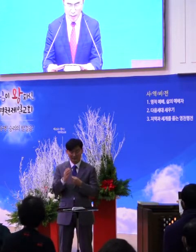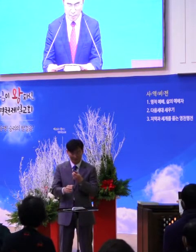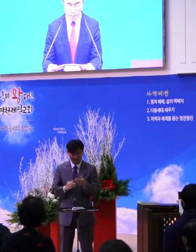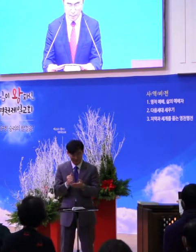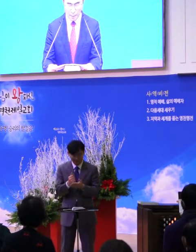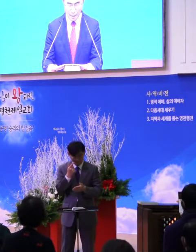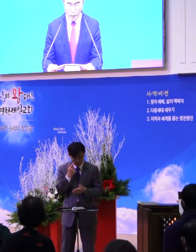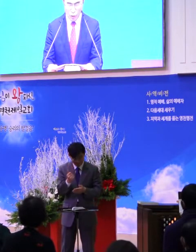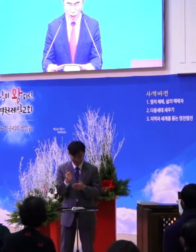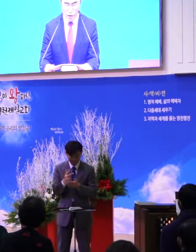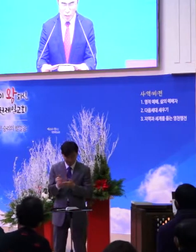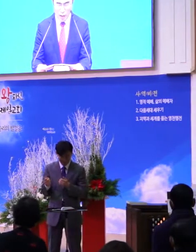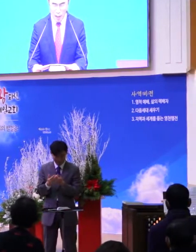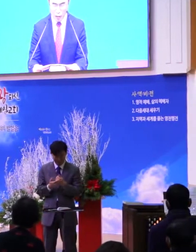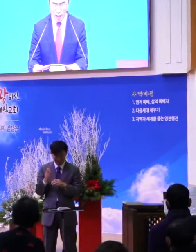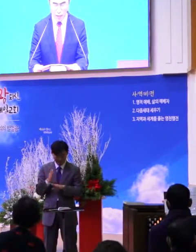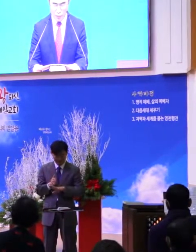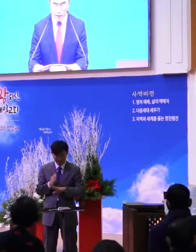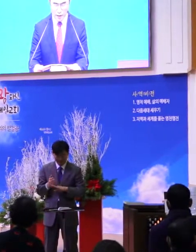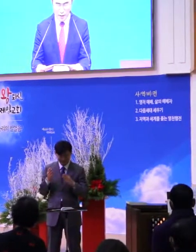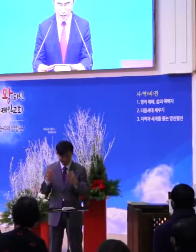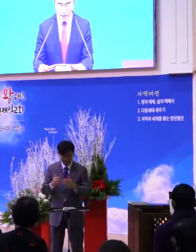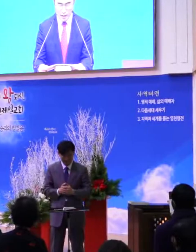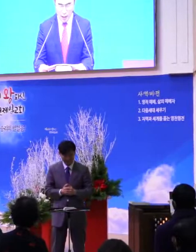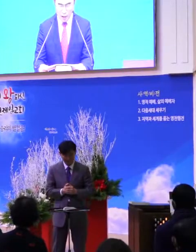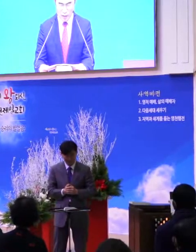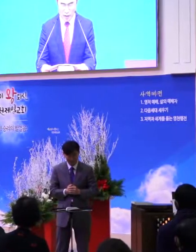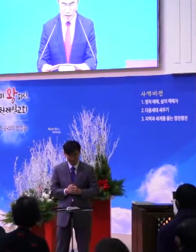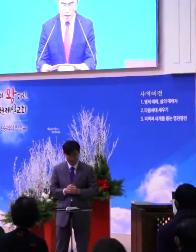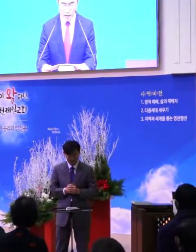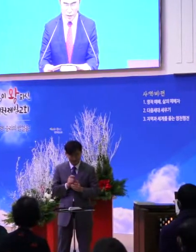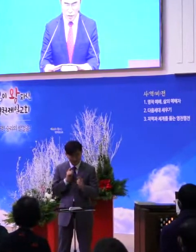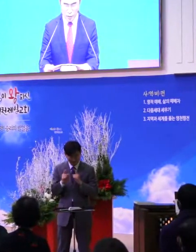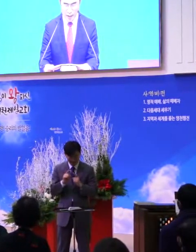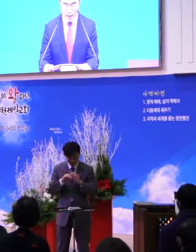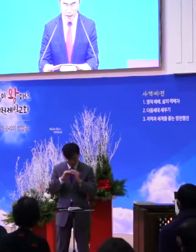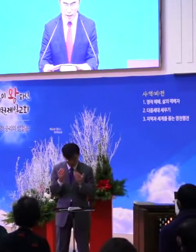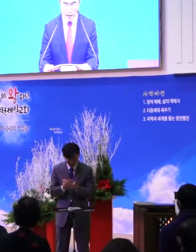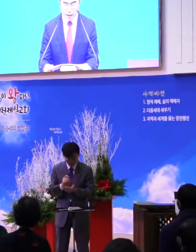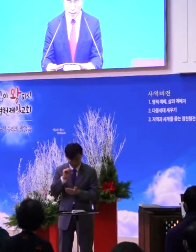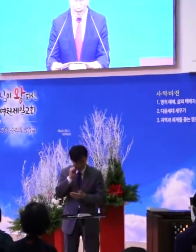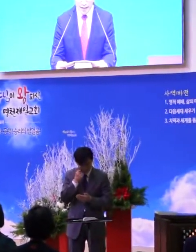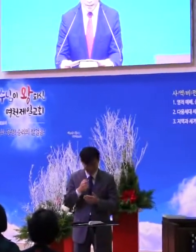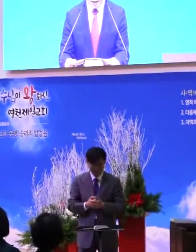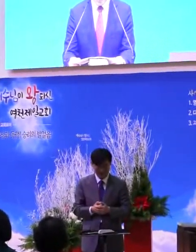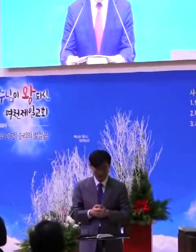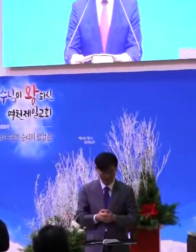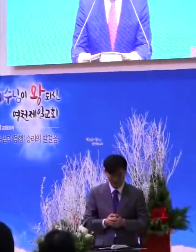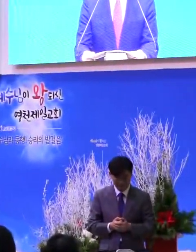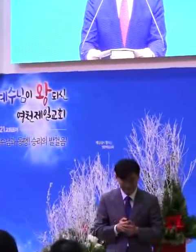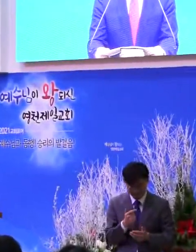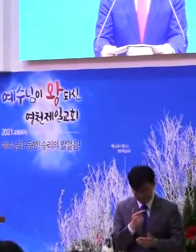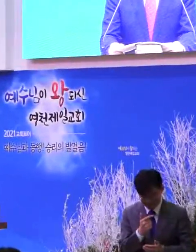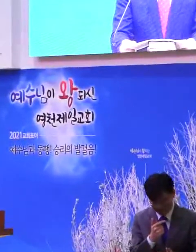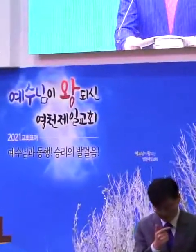하나님 우리가 정말 말로 다 할 수 없는 한없는 주님의 은혜를 받았음에도